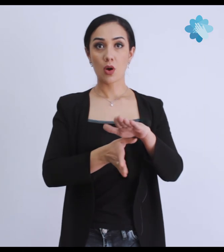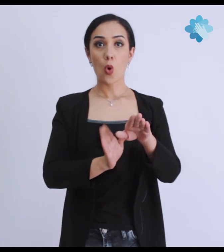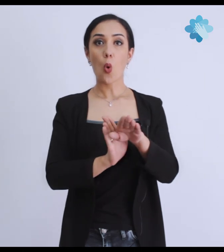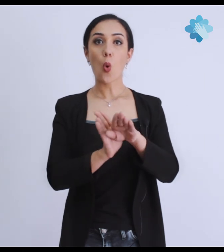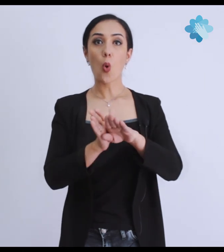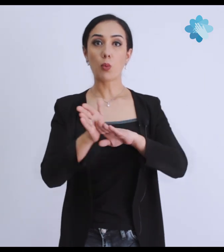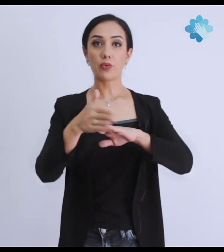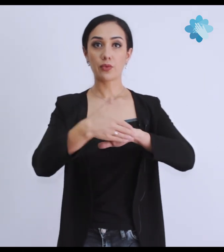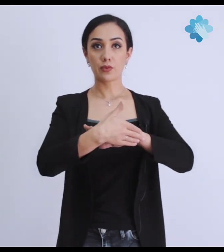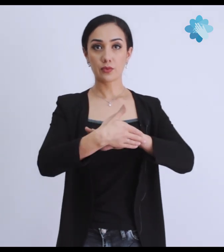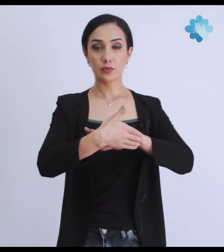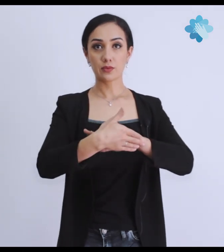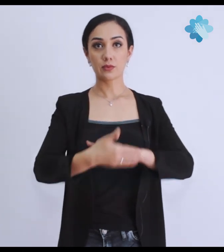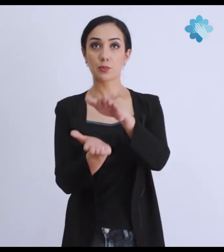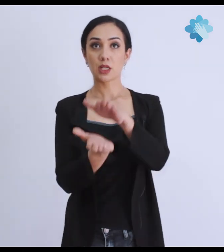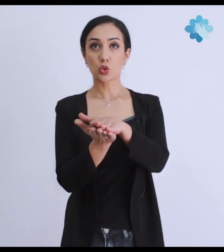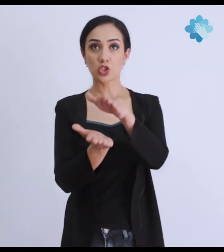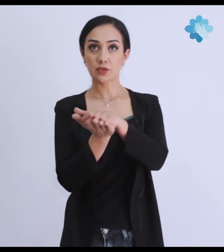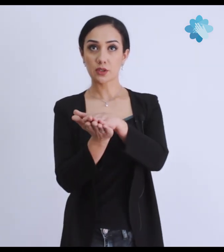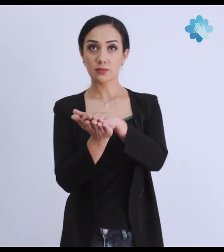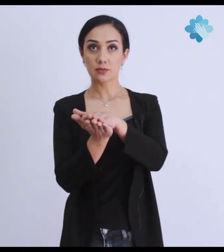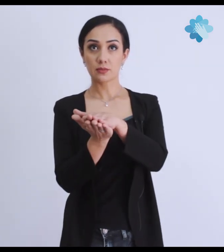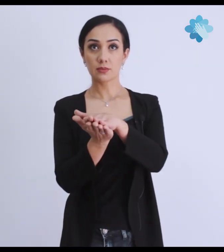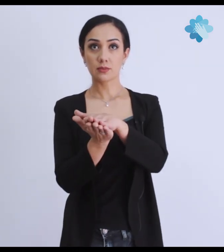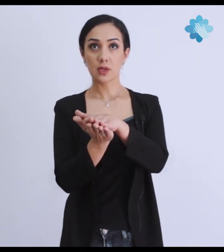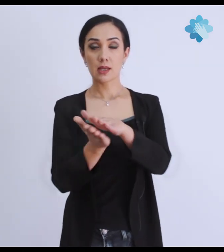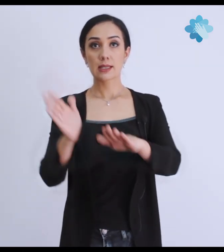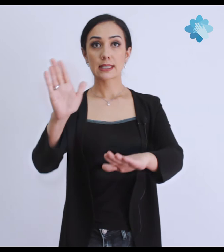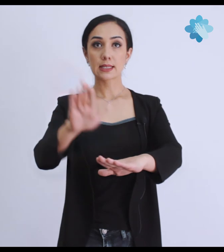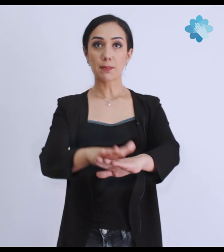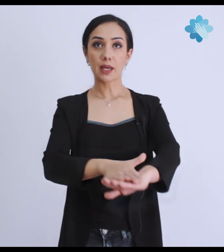обувь подошва сапоги